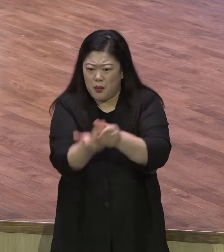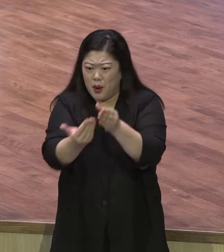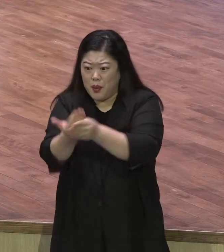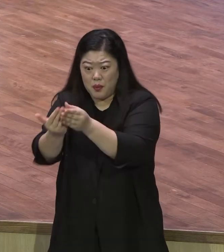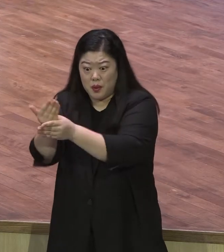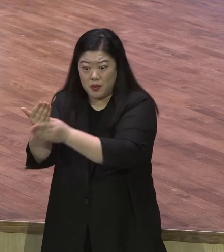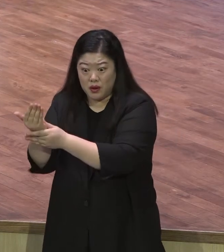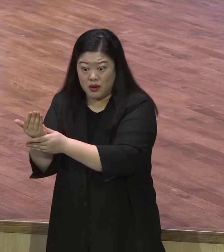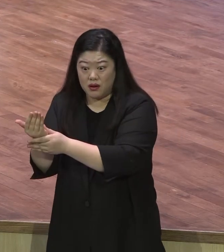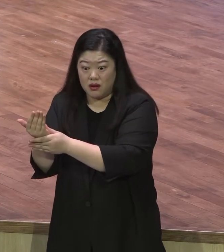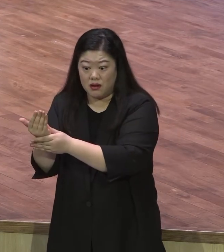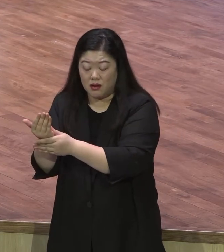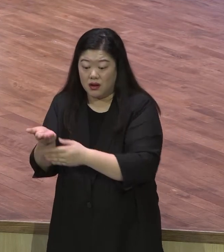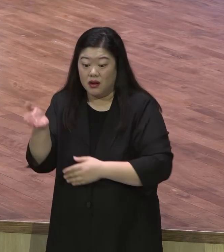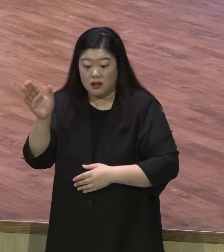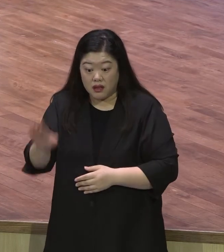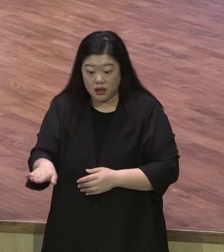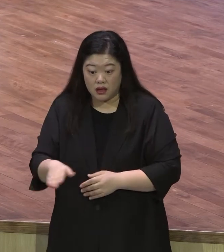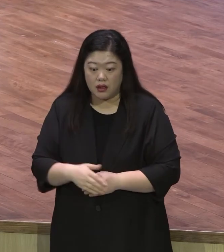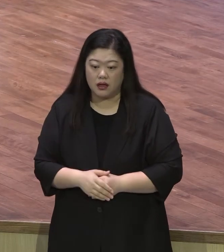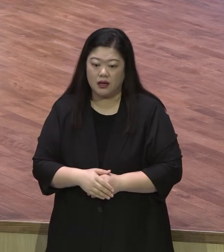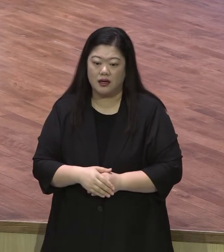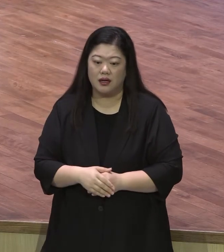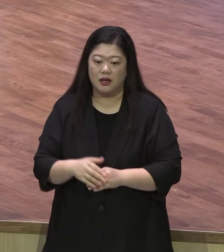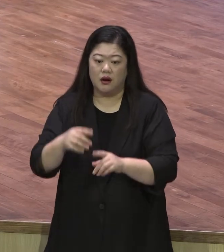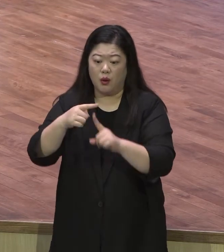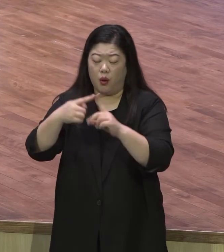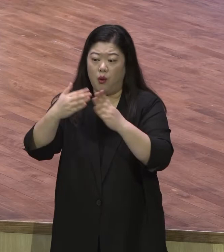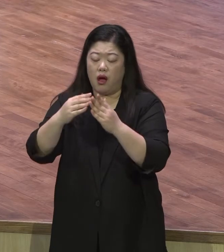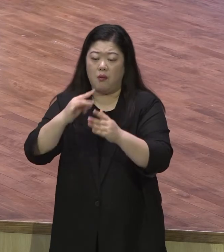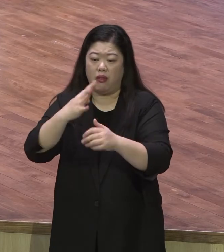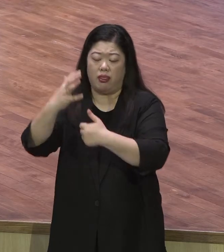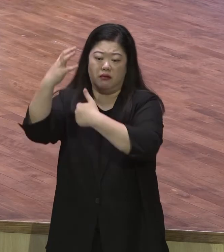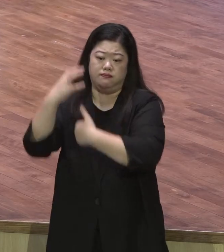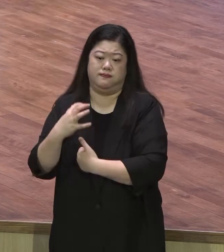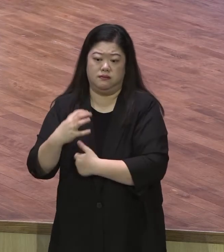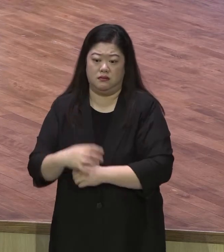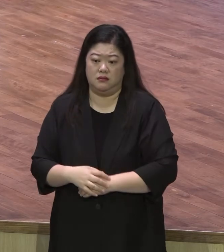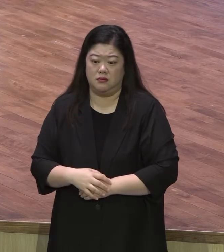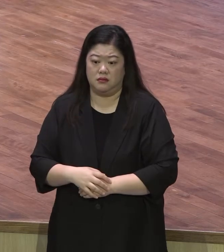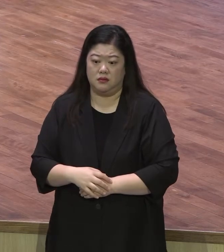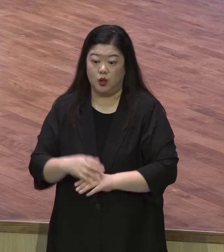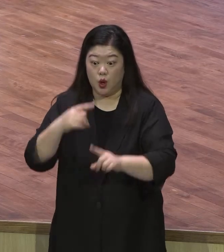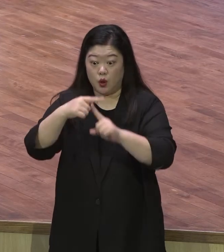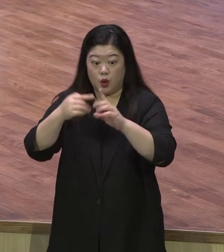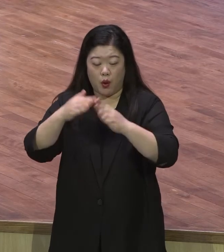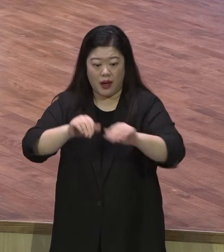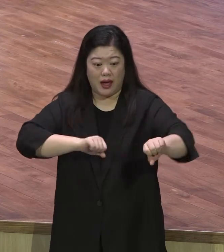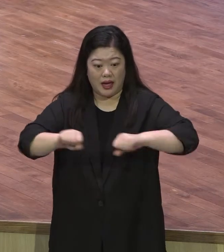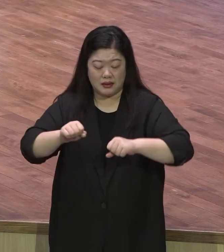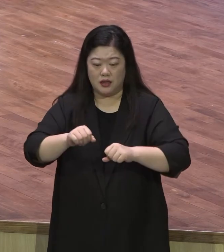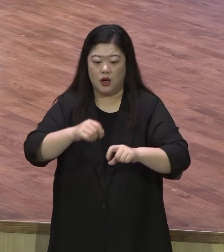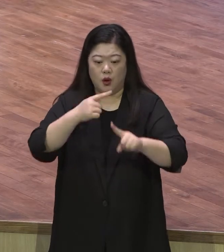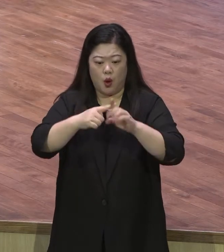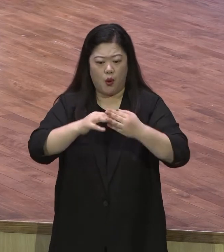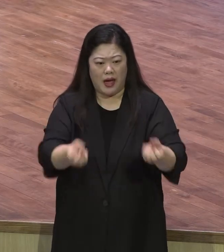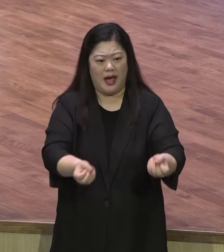돼요 25%에요 엄청납니다 엄청 많은데 교회 행사를 계속 교회를